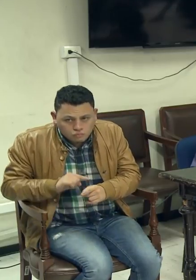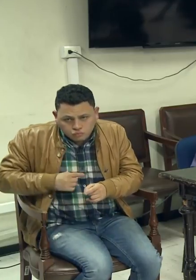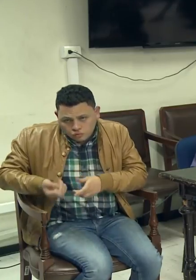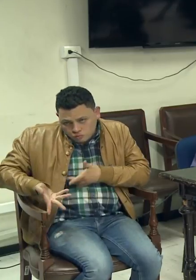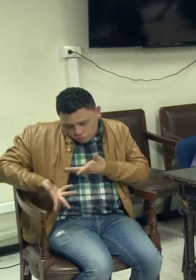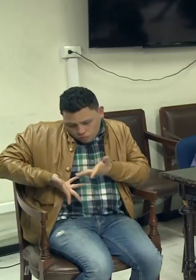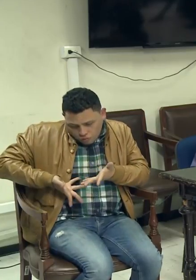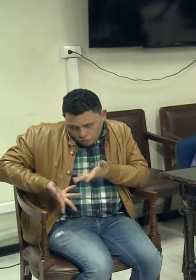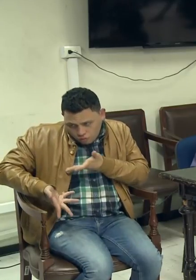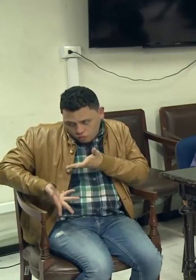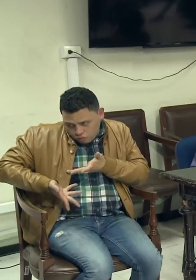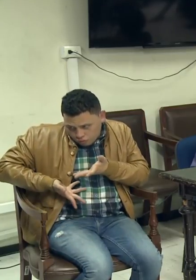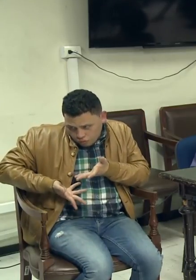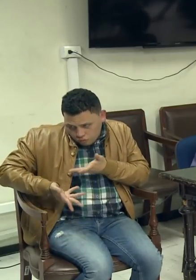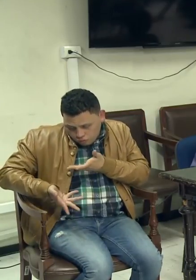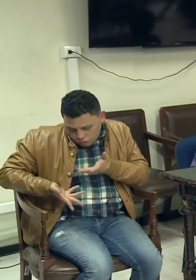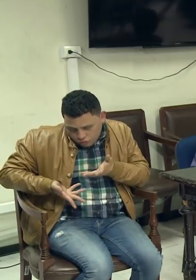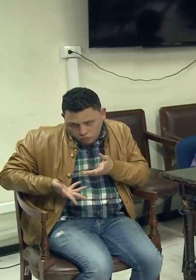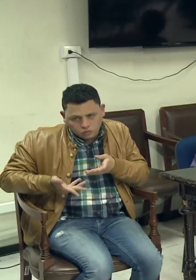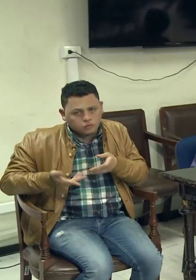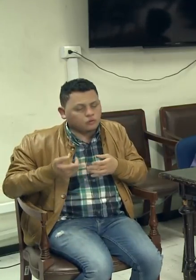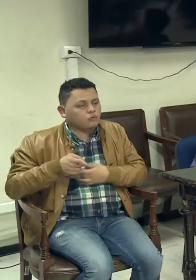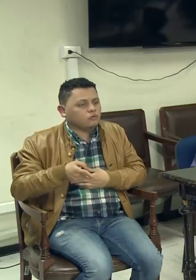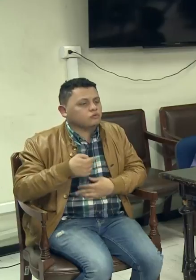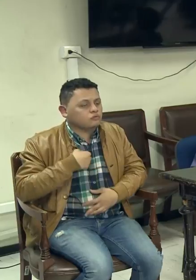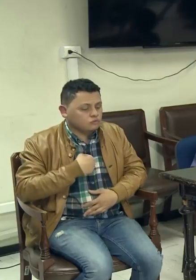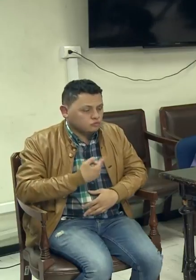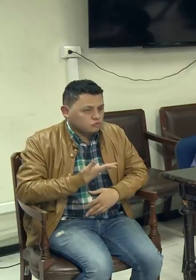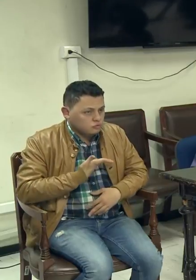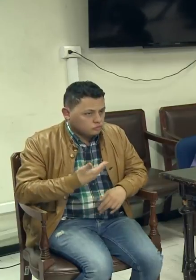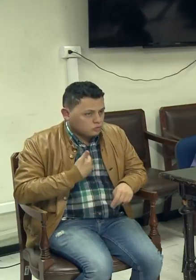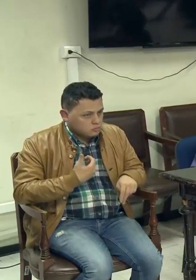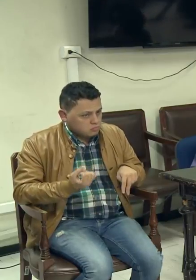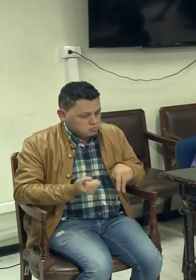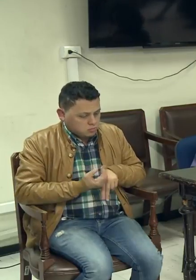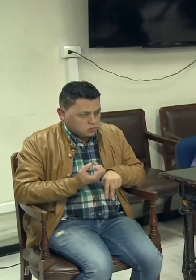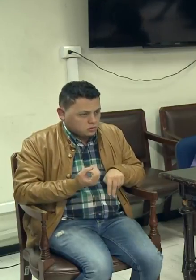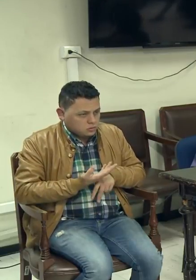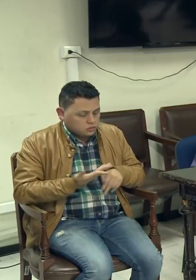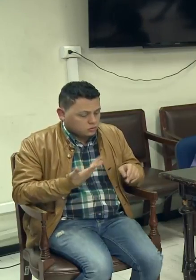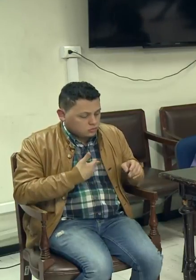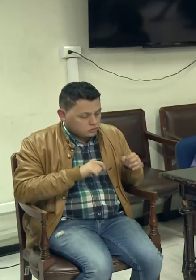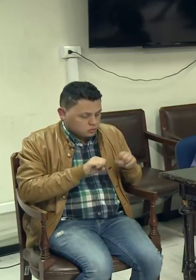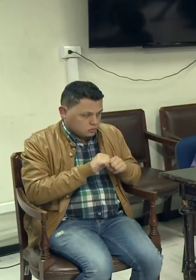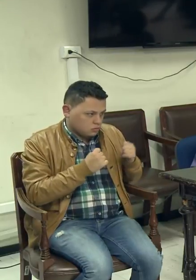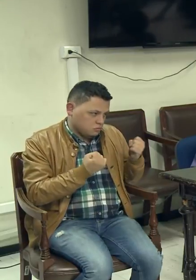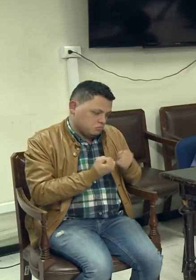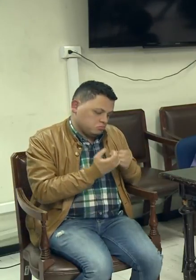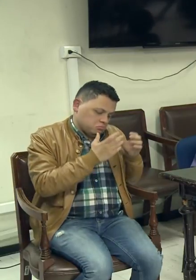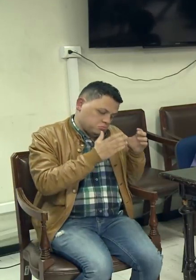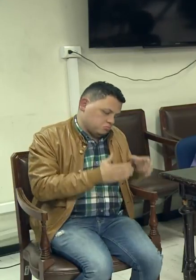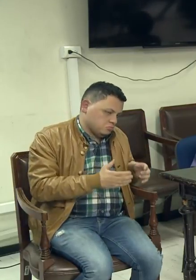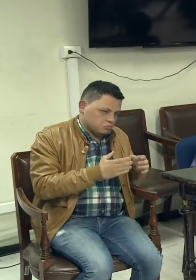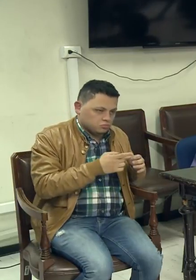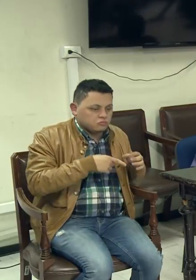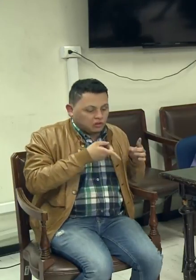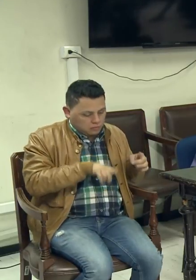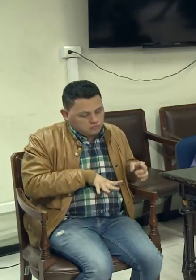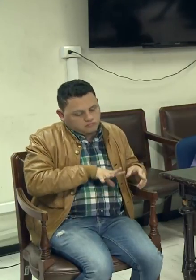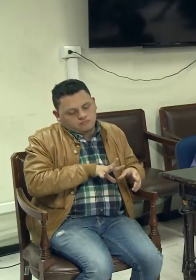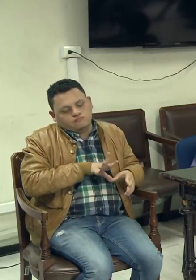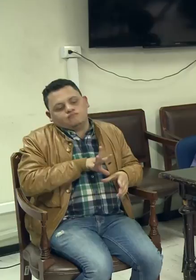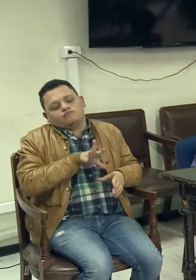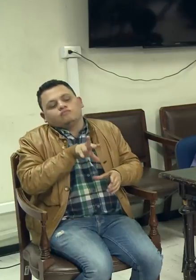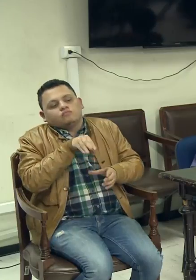otro. Y yo soy una maestra en el salón de clase y soy parte